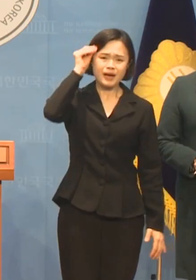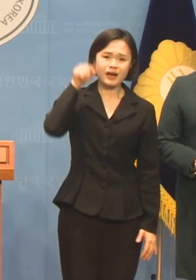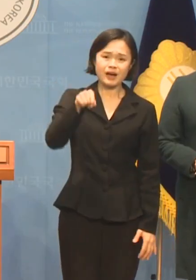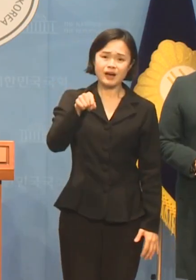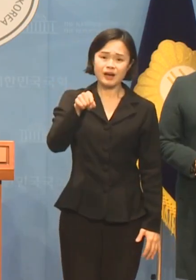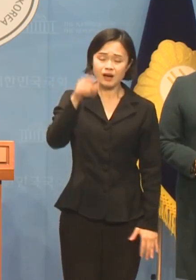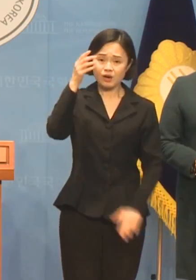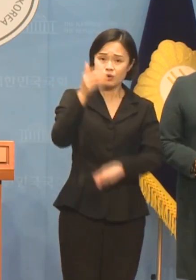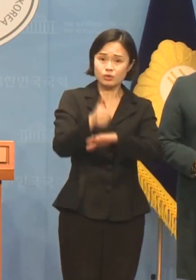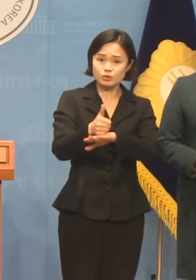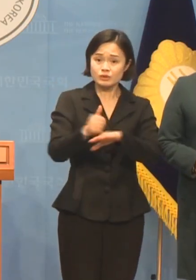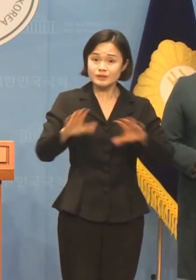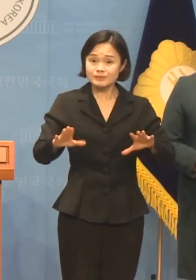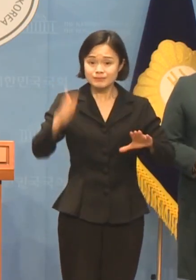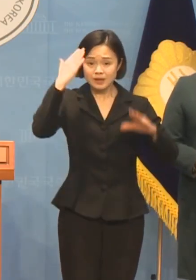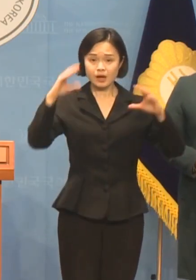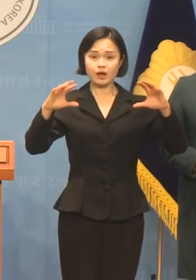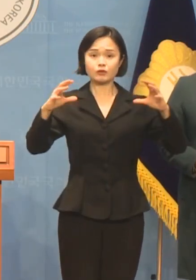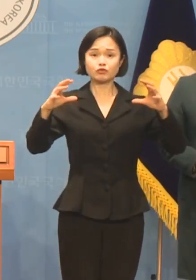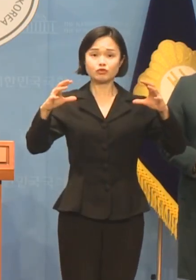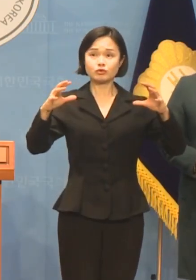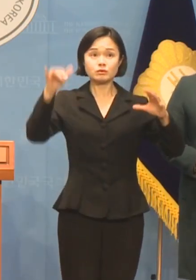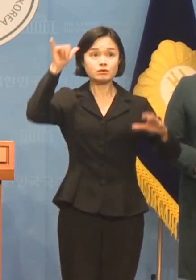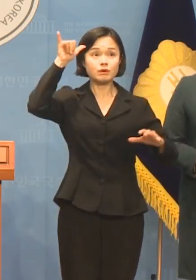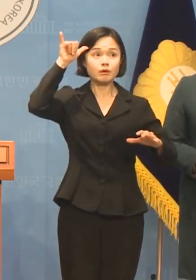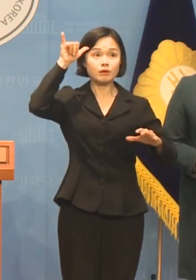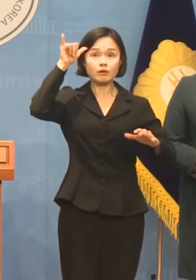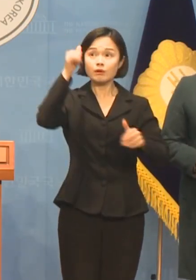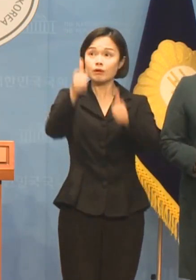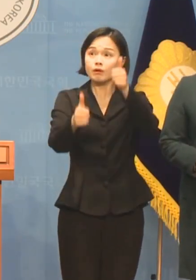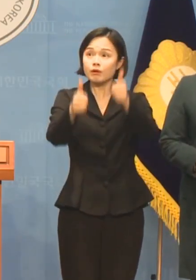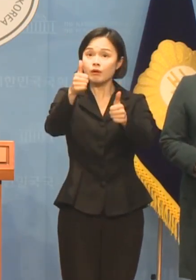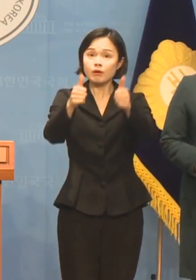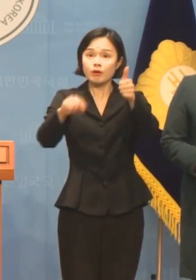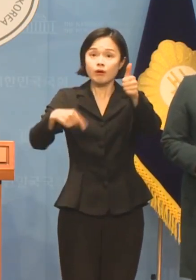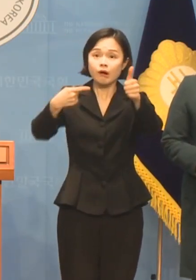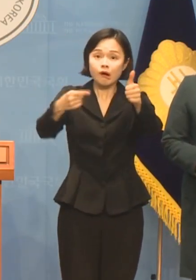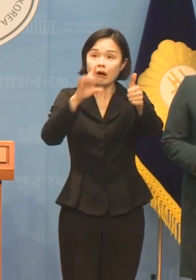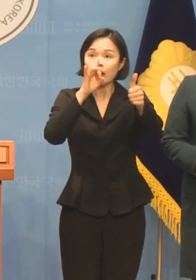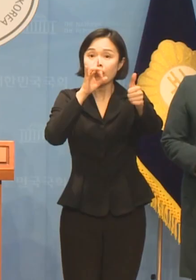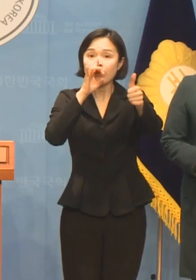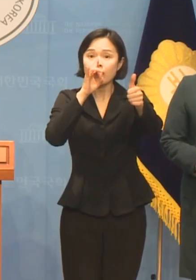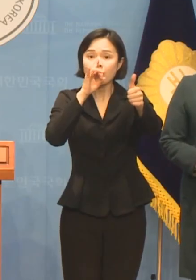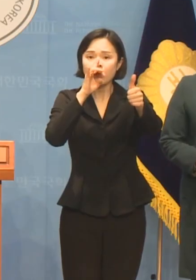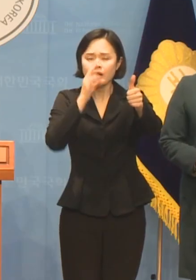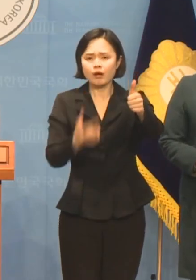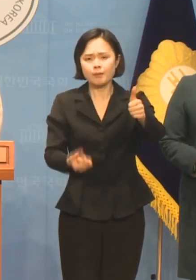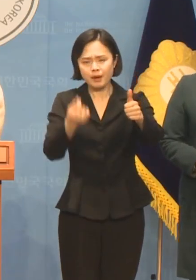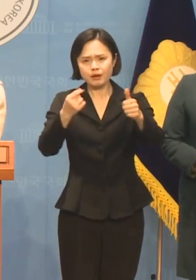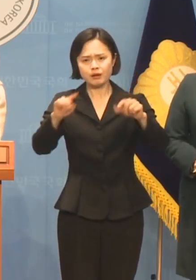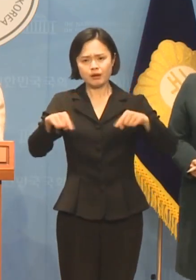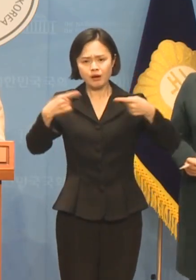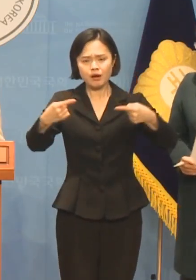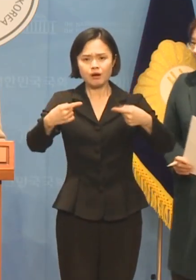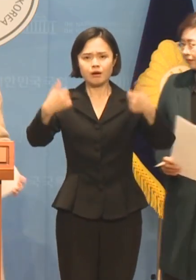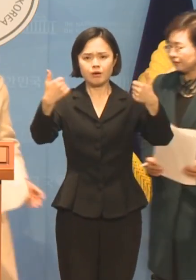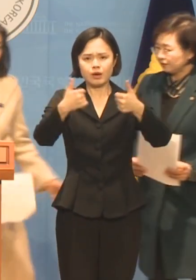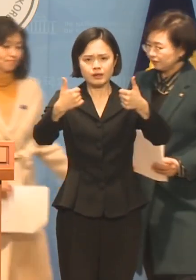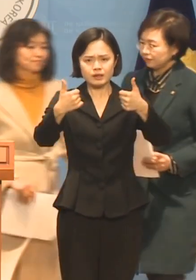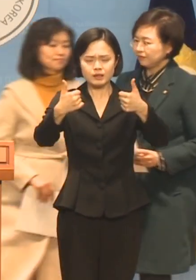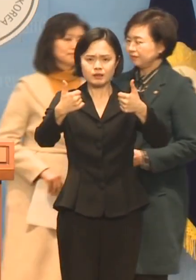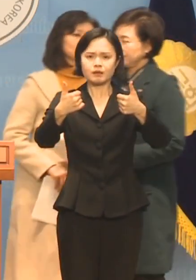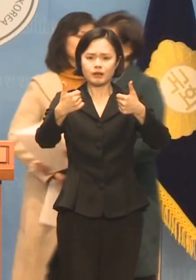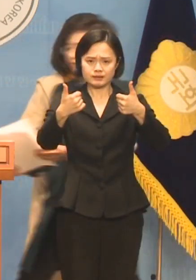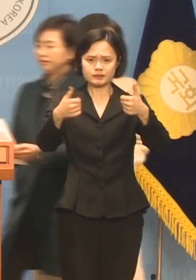교류에서 대한민국은 소외되고 있습니다. 논의 테이블에 어서 빨리 앉아야 합니다.